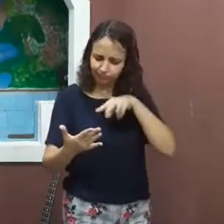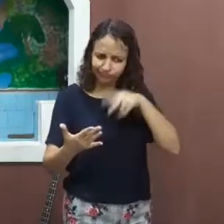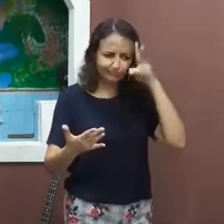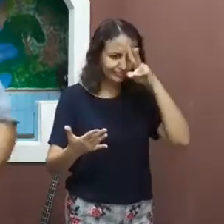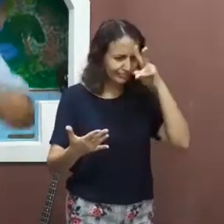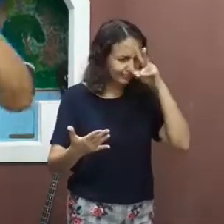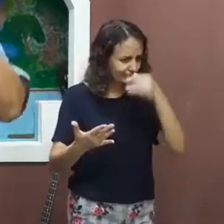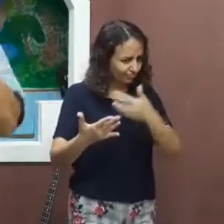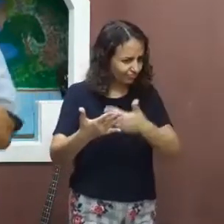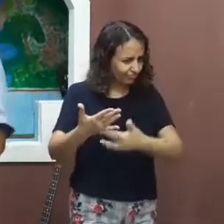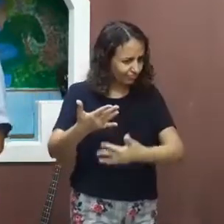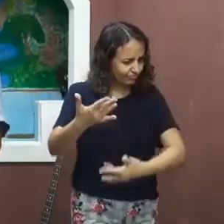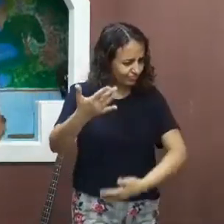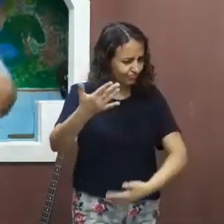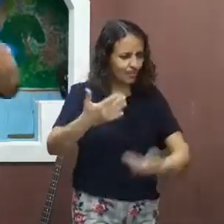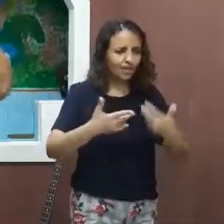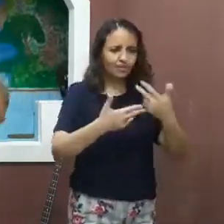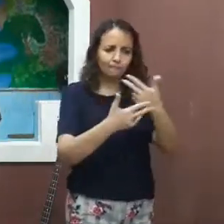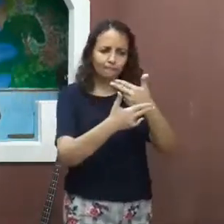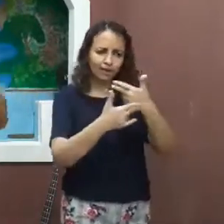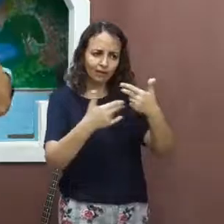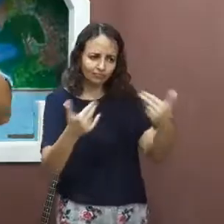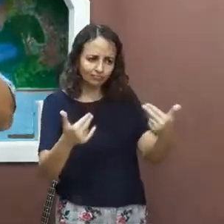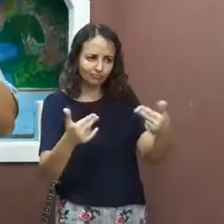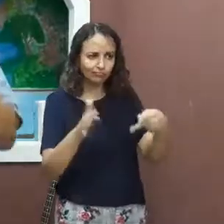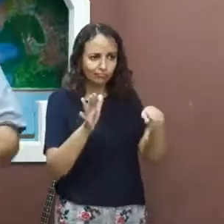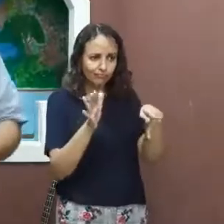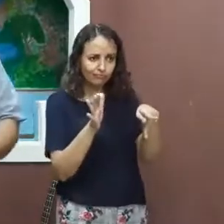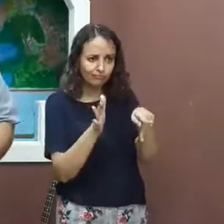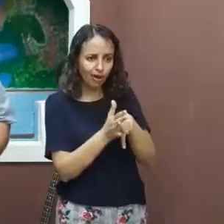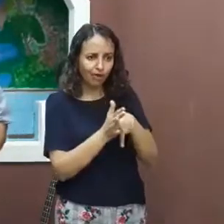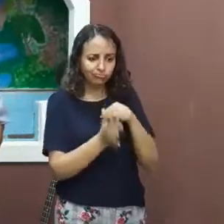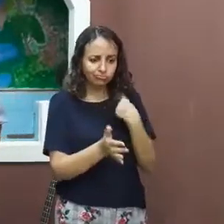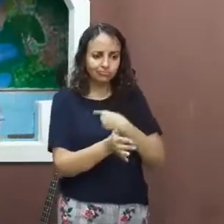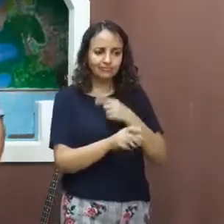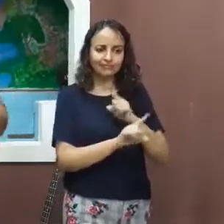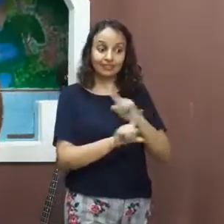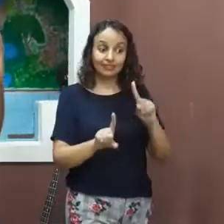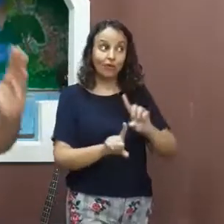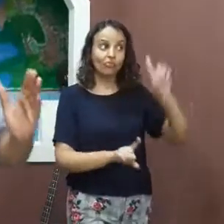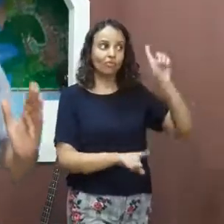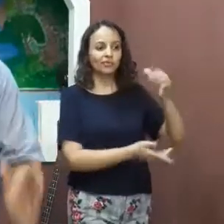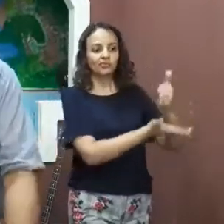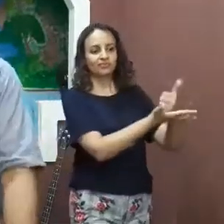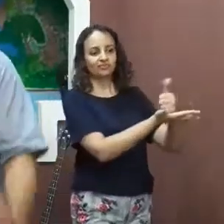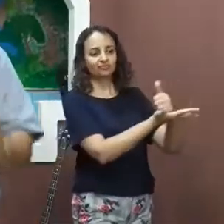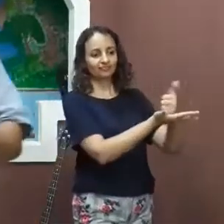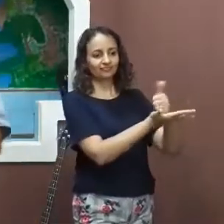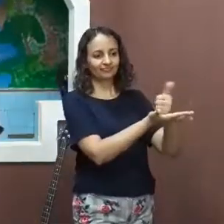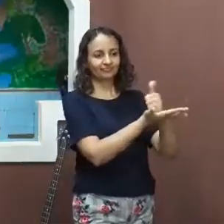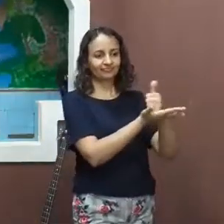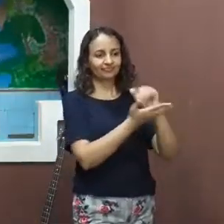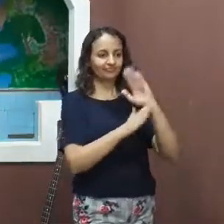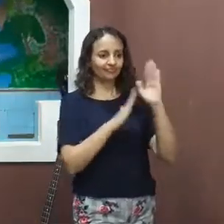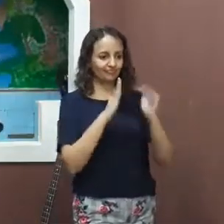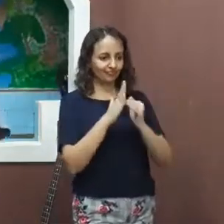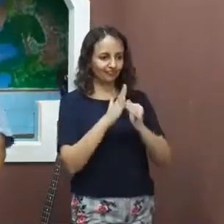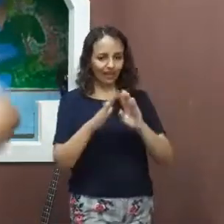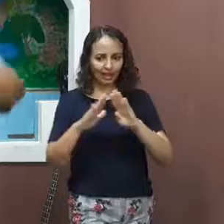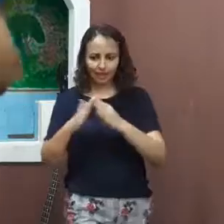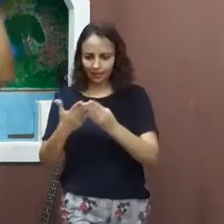que as coisas não saem da mão do Senhor. Tanto olhando Mateus,